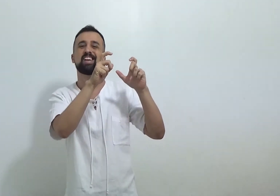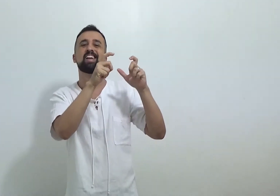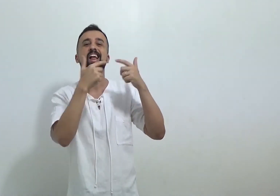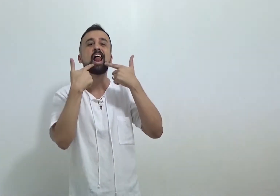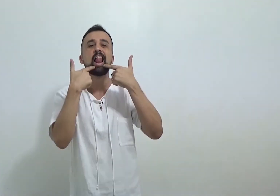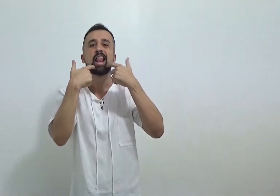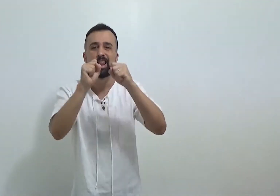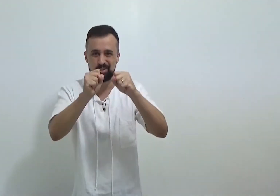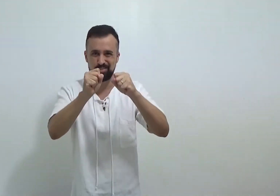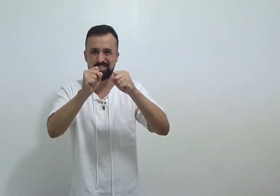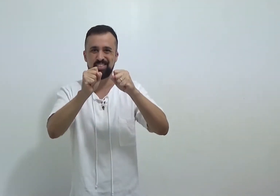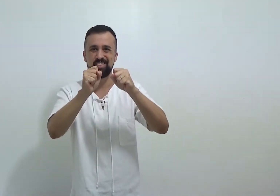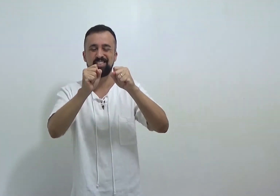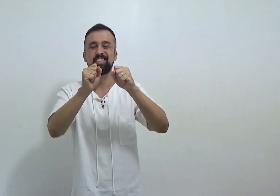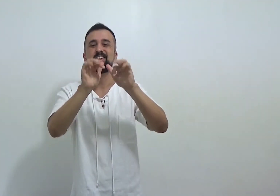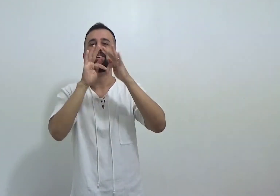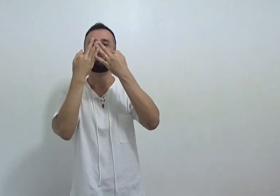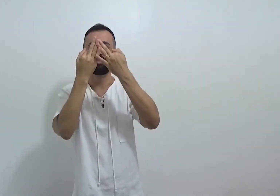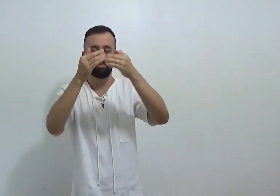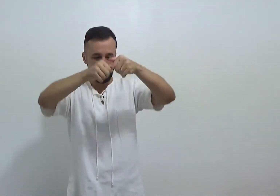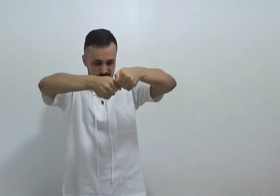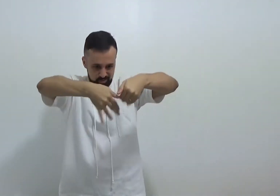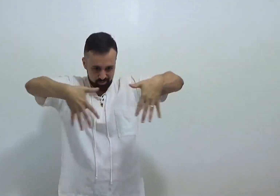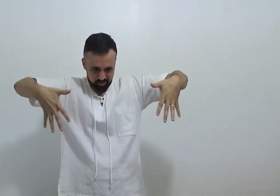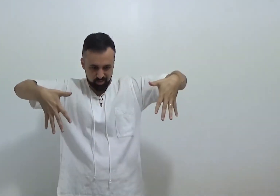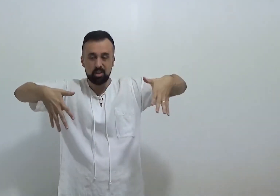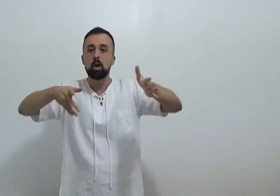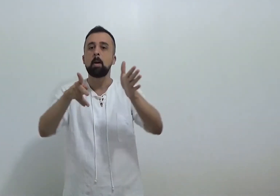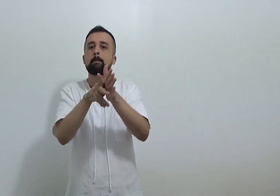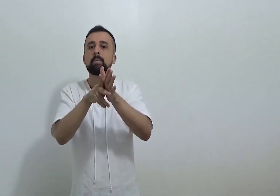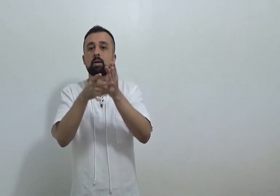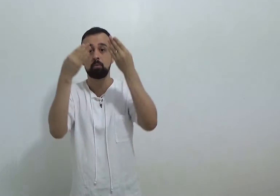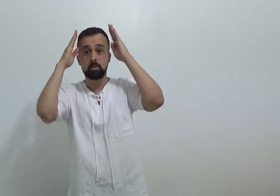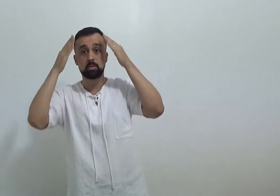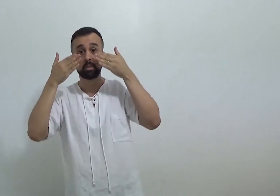Vocês viram a imagem dos troncos linguísticos indígenas. São dois,